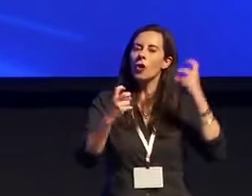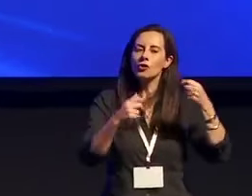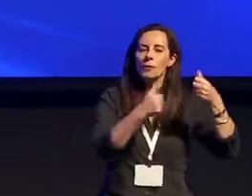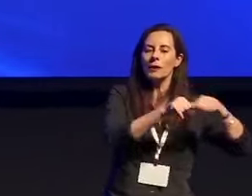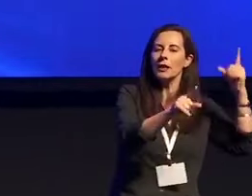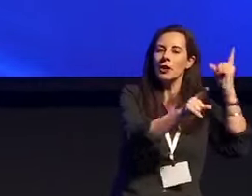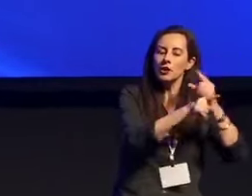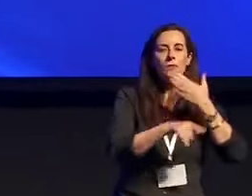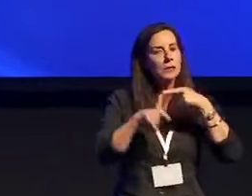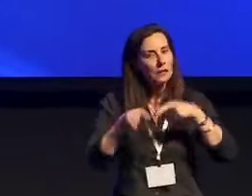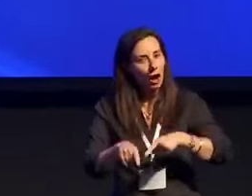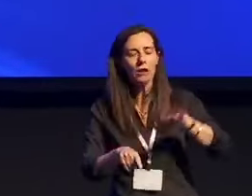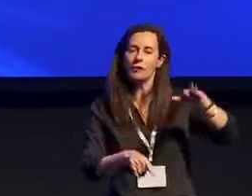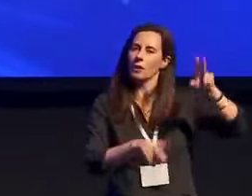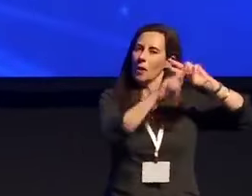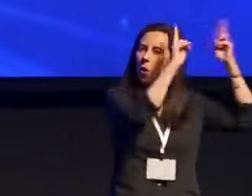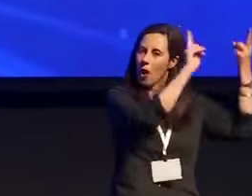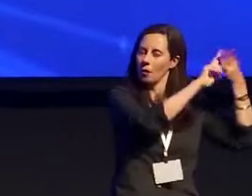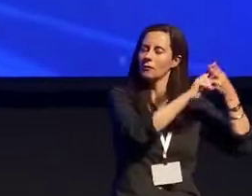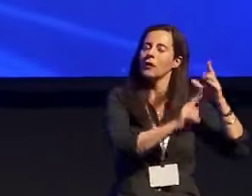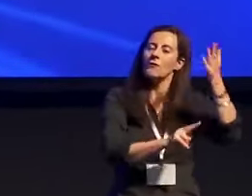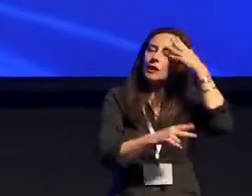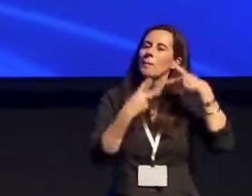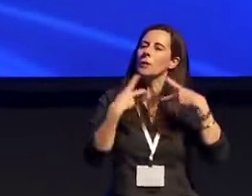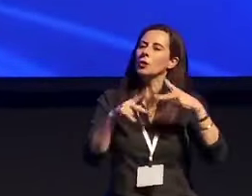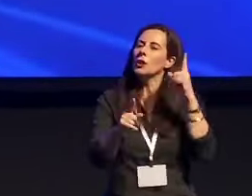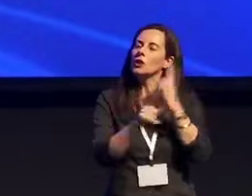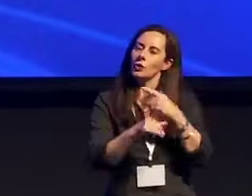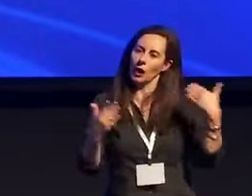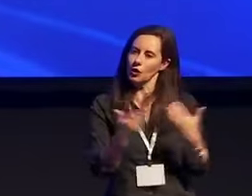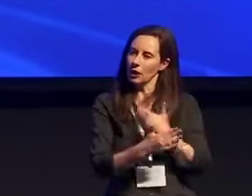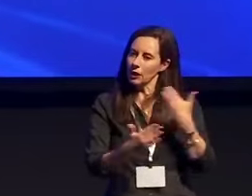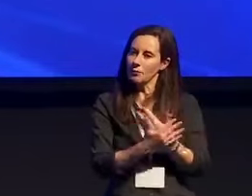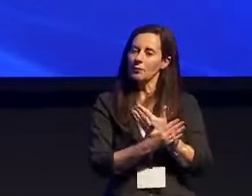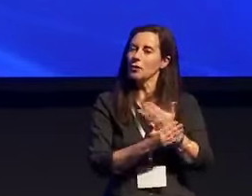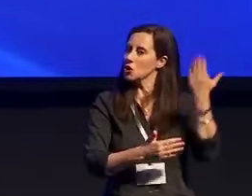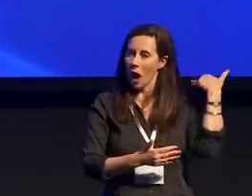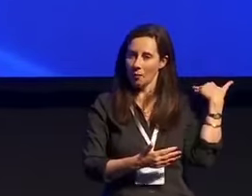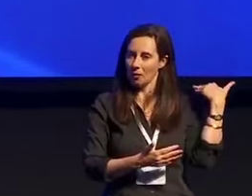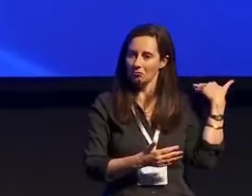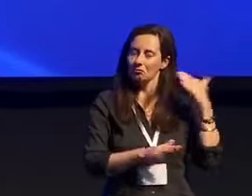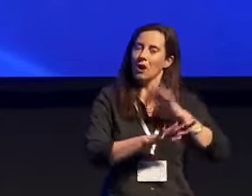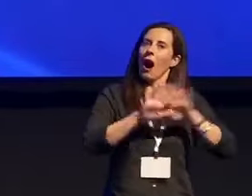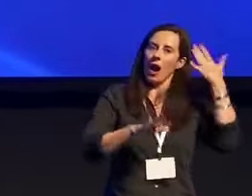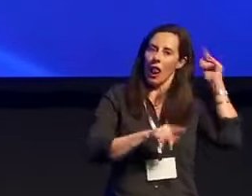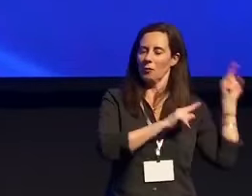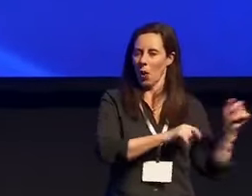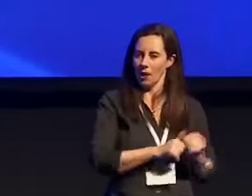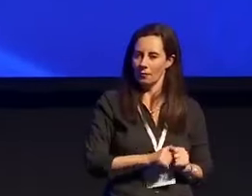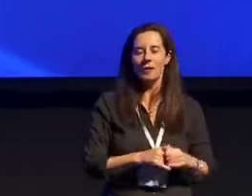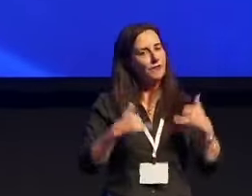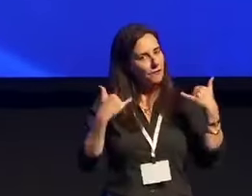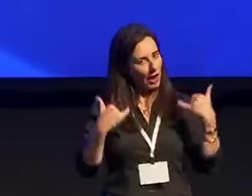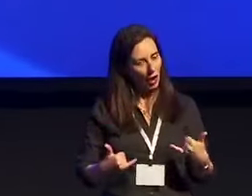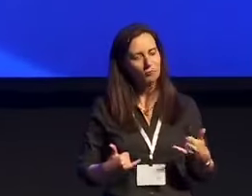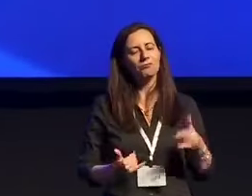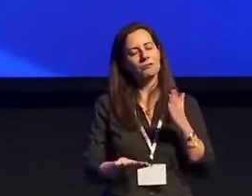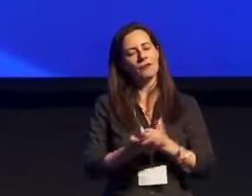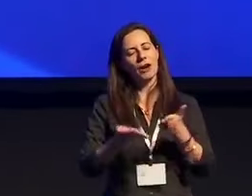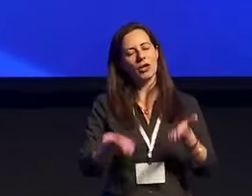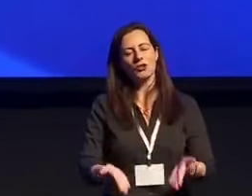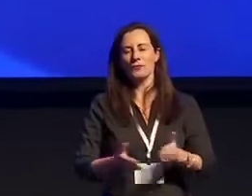מטמיעי נגישות מהארץ ומהעולם, ולהכיר פתרונות נגישות חדשניים שבעבר רק חלמנו עליהם, וכיום הם